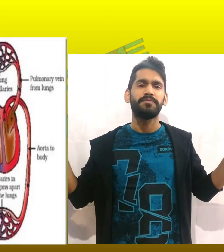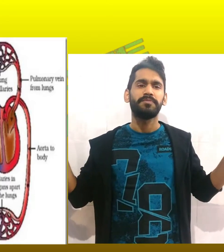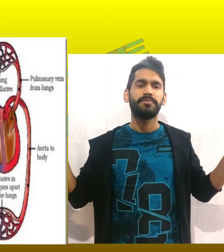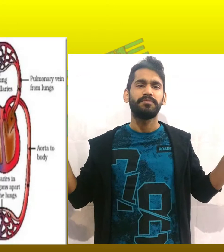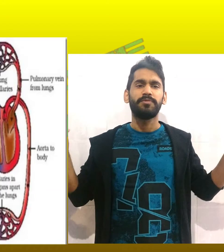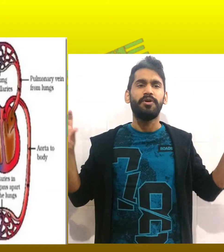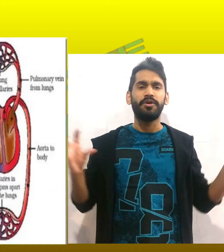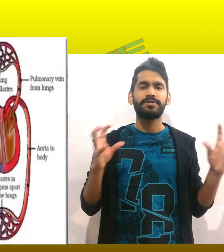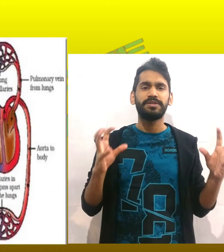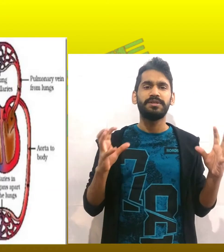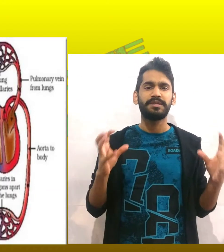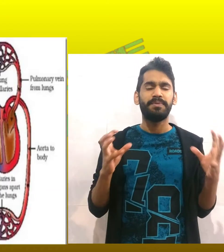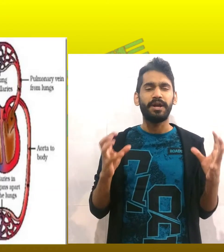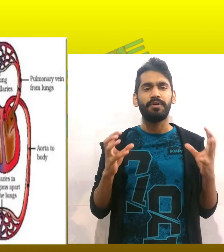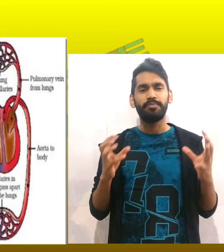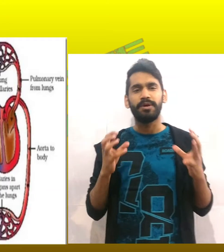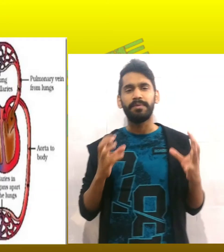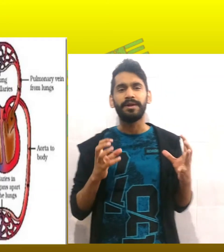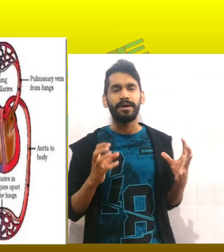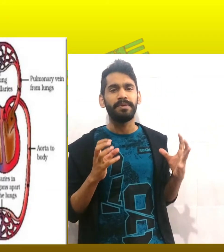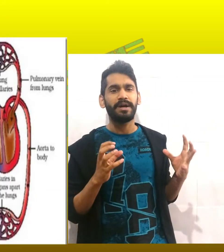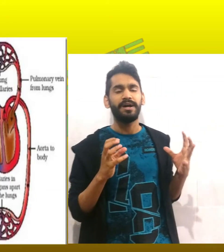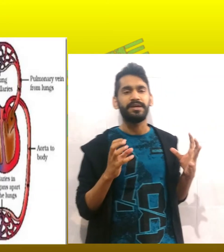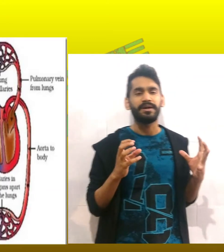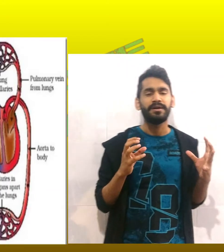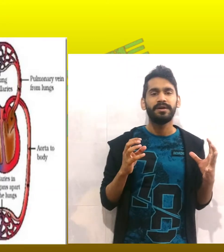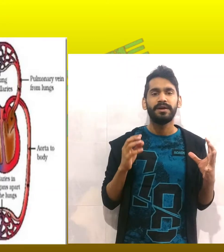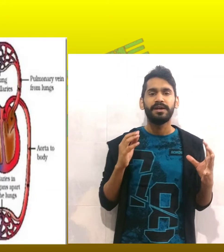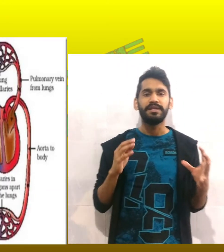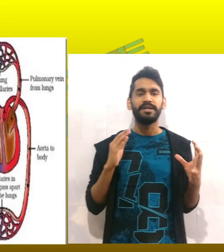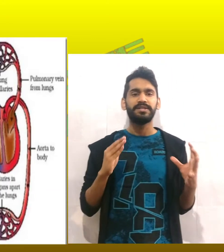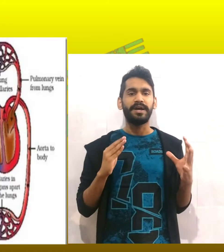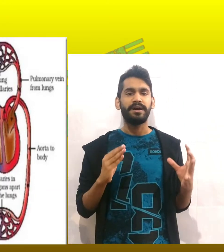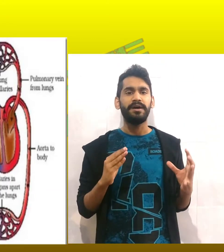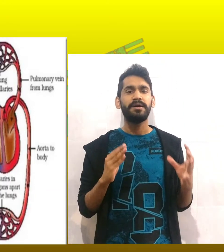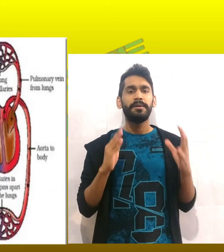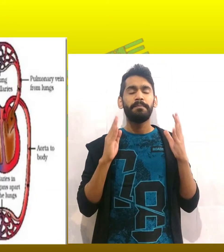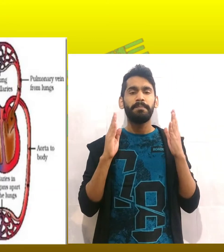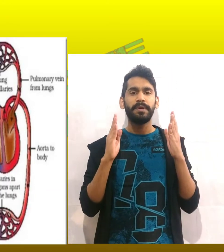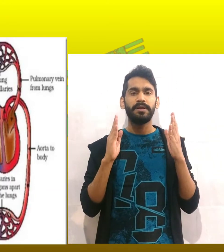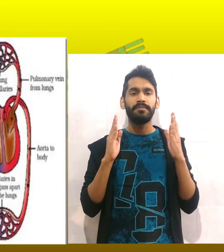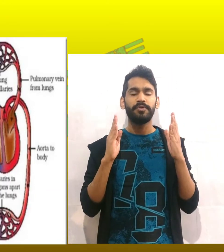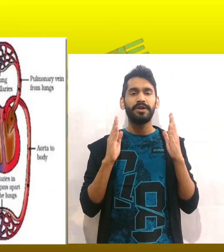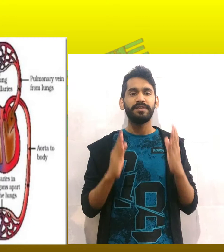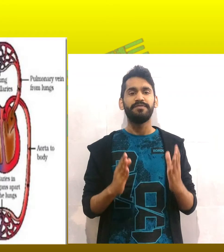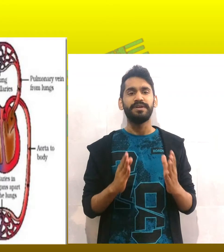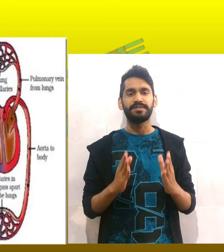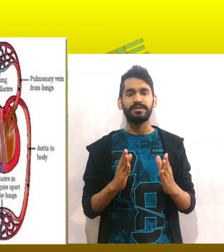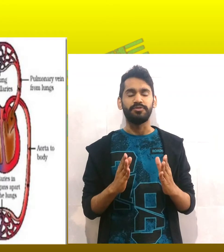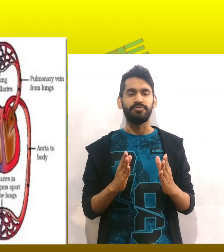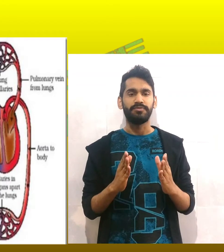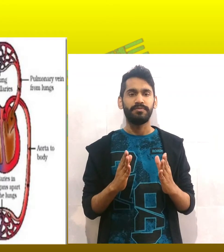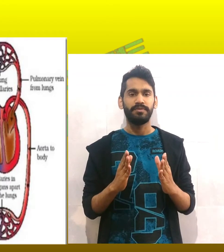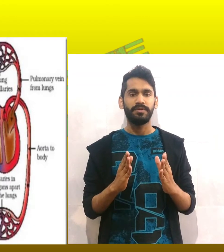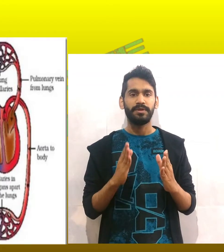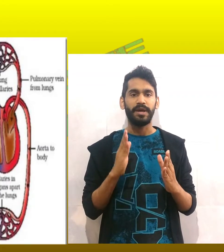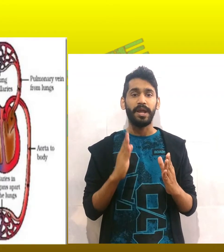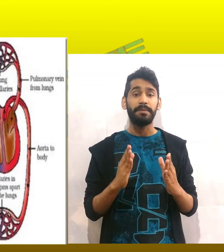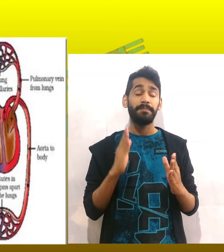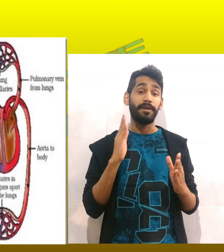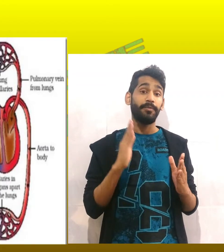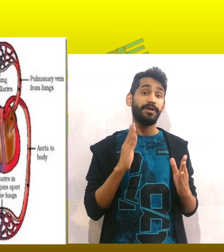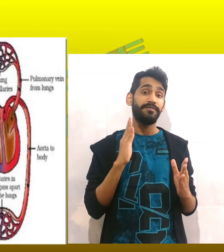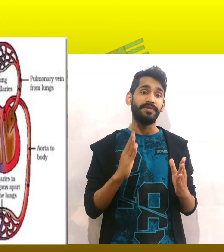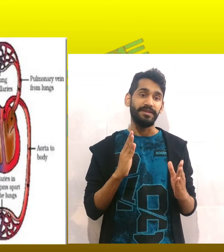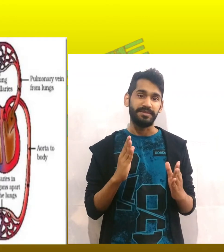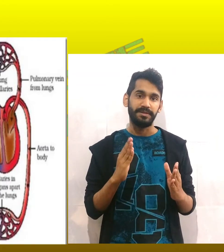ऑक्सीजन से भरा हुआ पूरा ब्लड है। अब ये कहाँ जाएगा? ये जाएगा पल्मोनरी वेन्स के थ्रू। क्या नाम